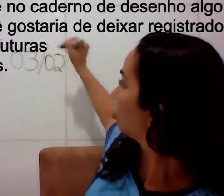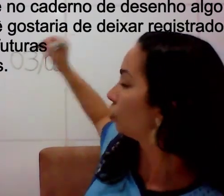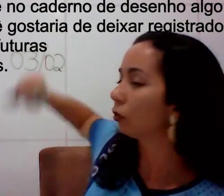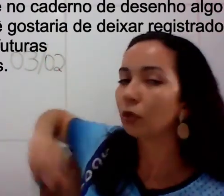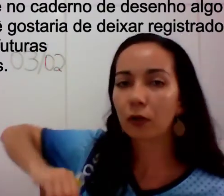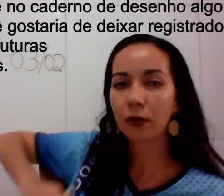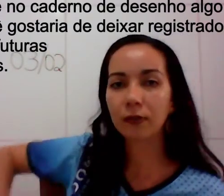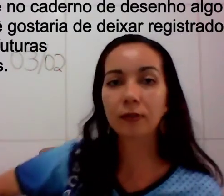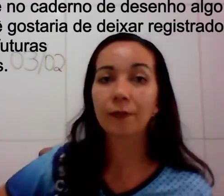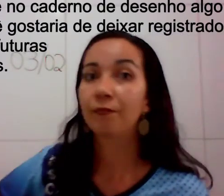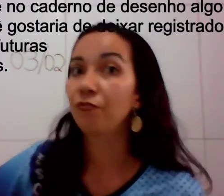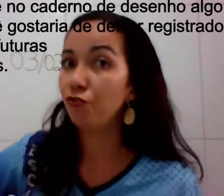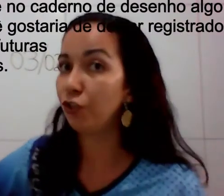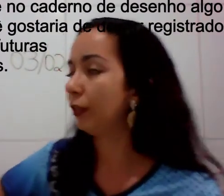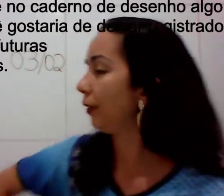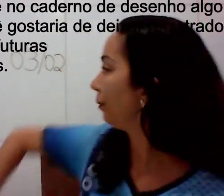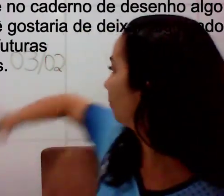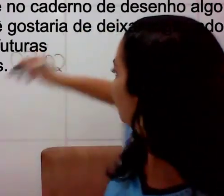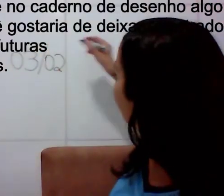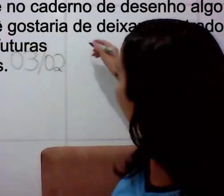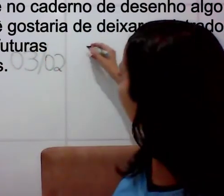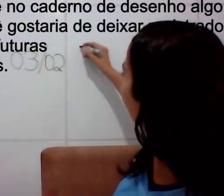do 2 de